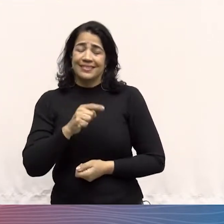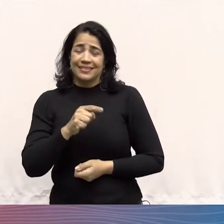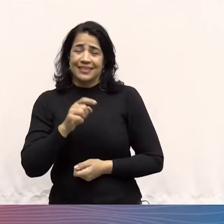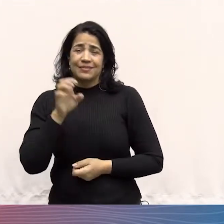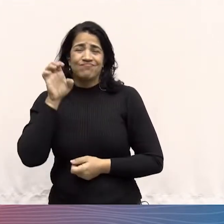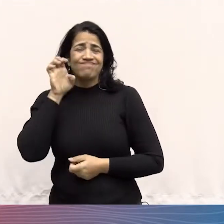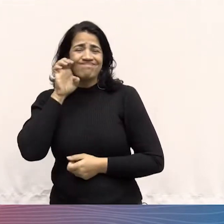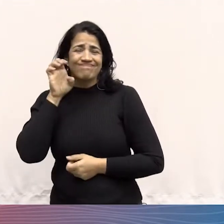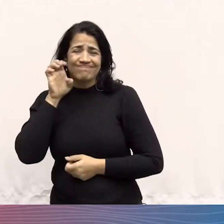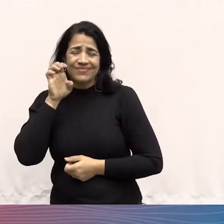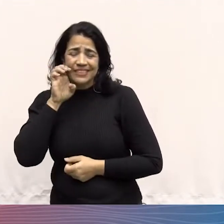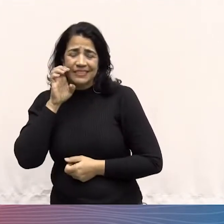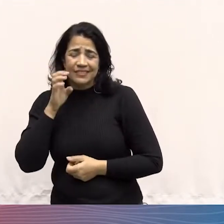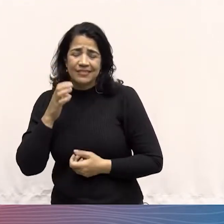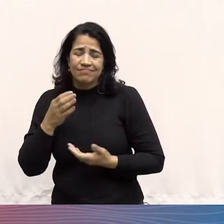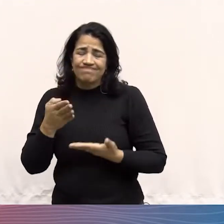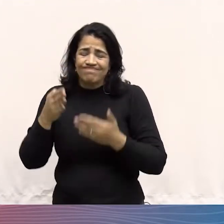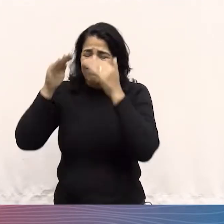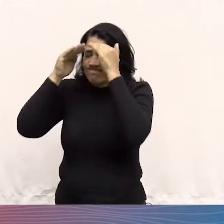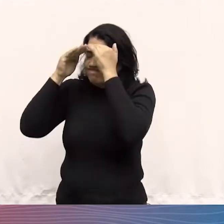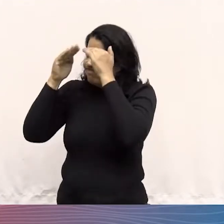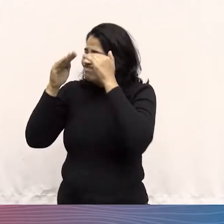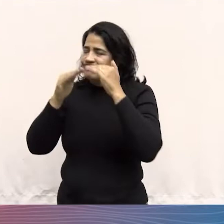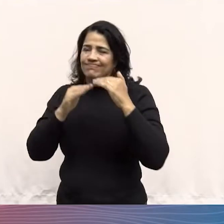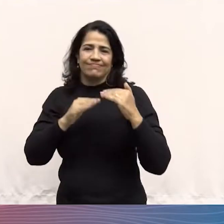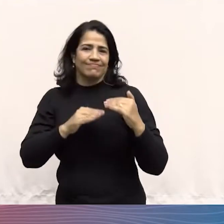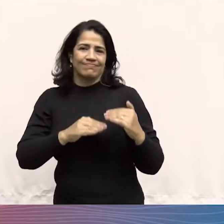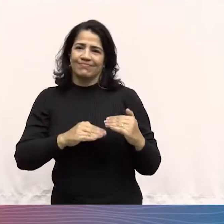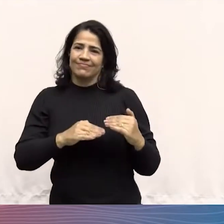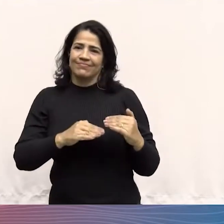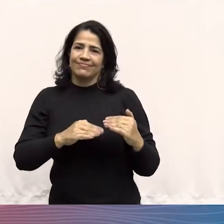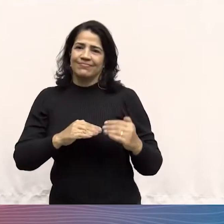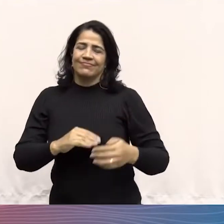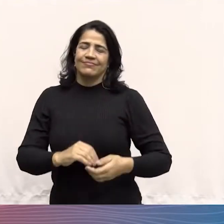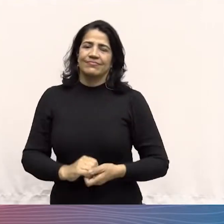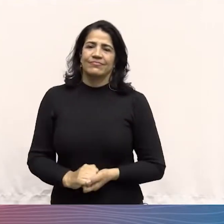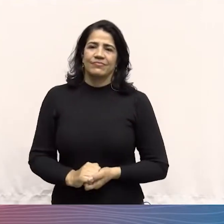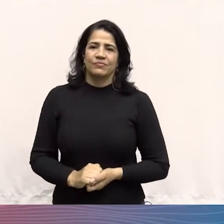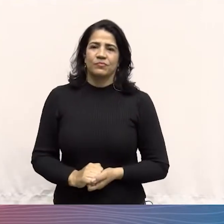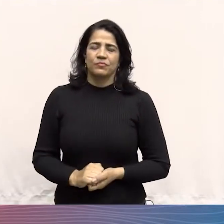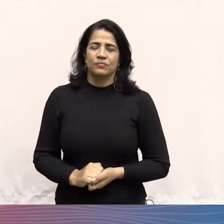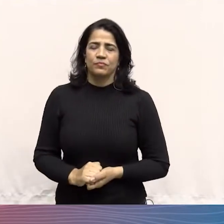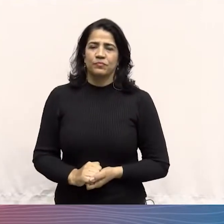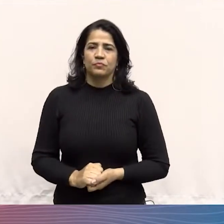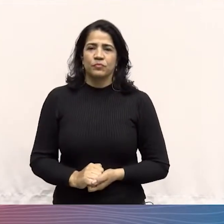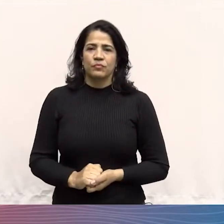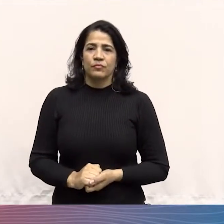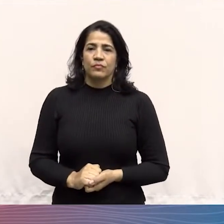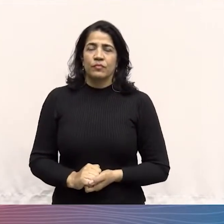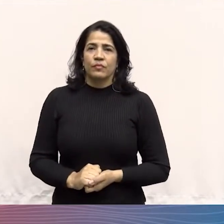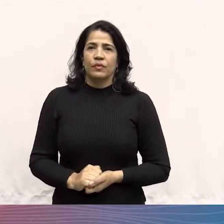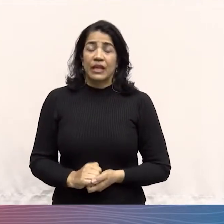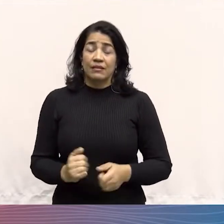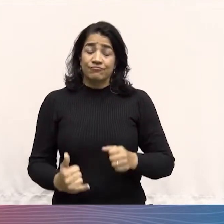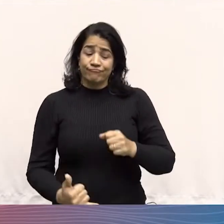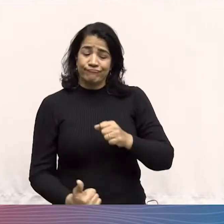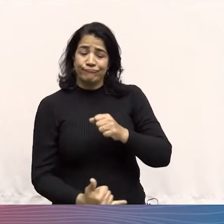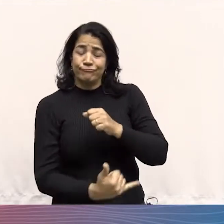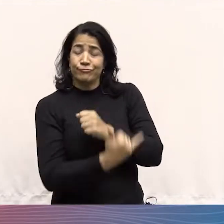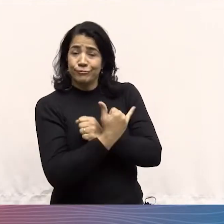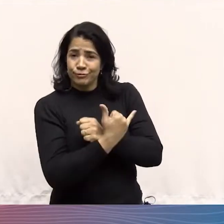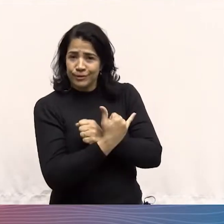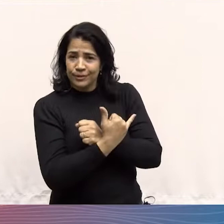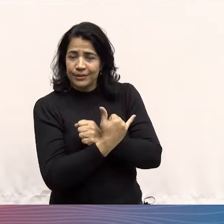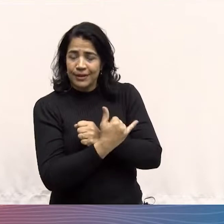infelizmente, não guardou a sua posição de obediência a Deus e, enganado por serpente,